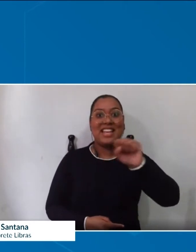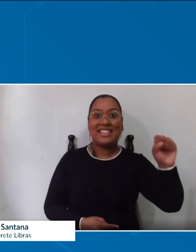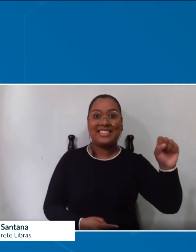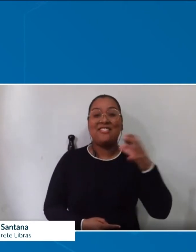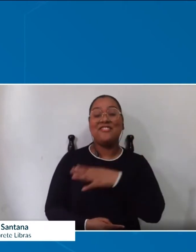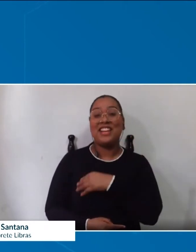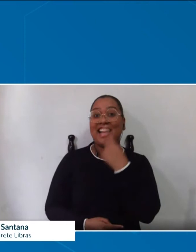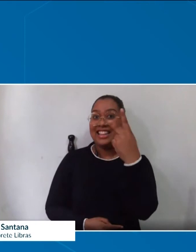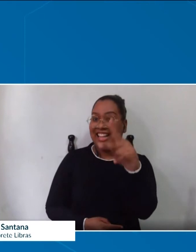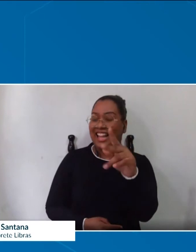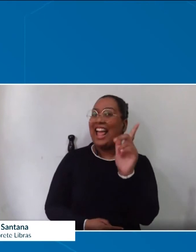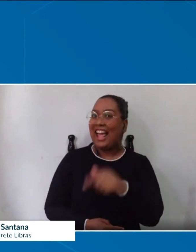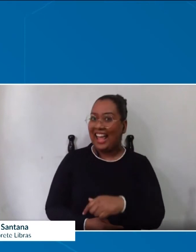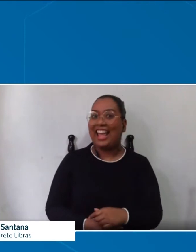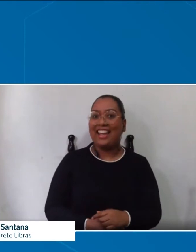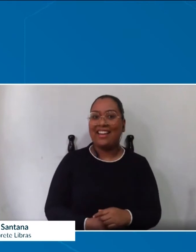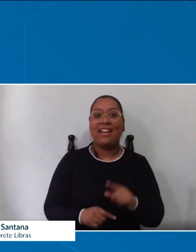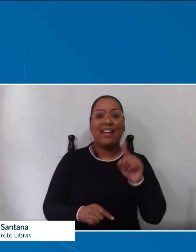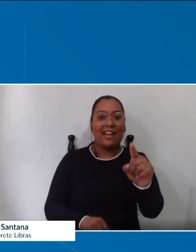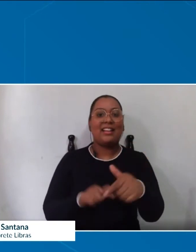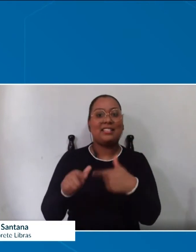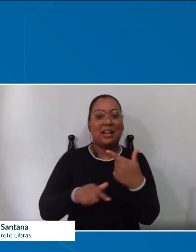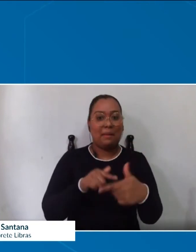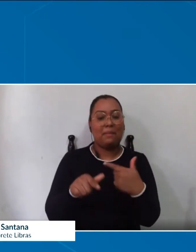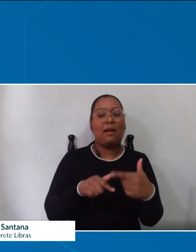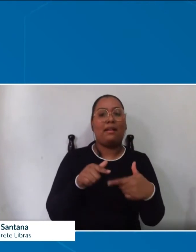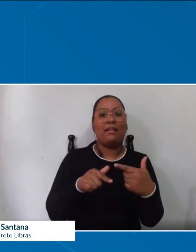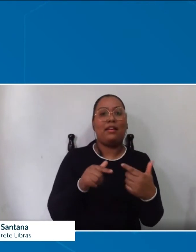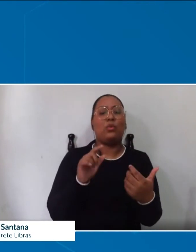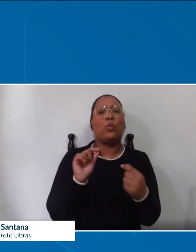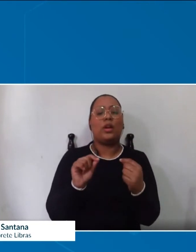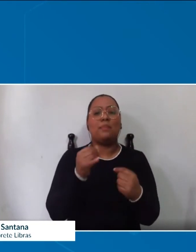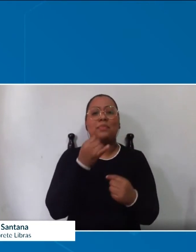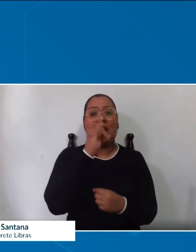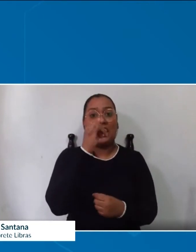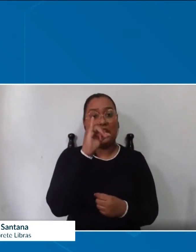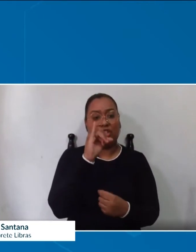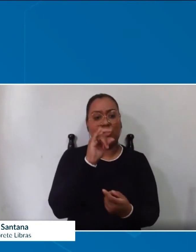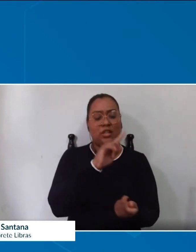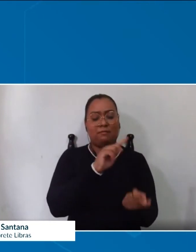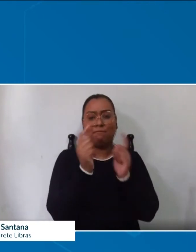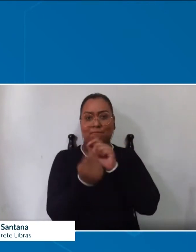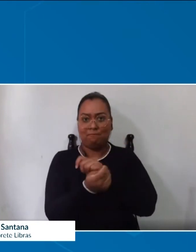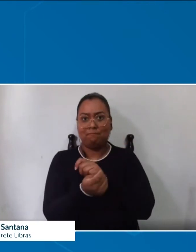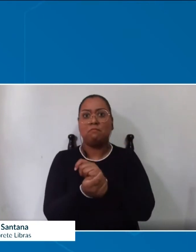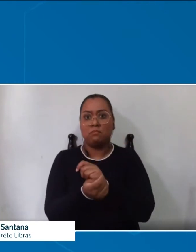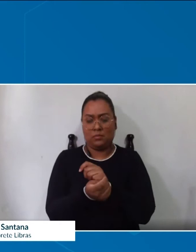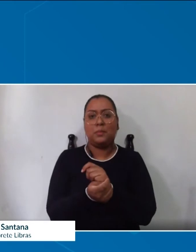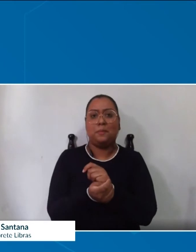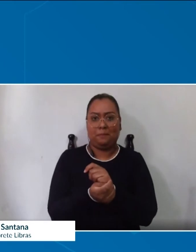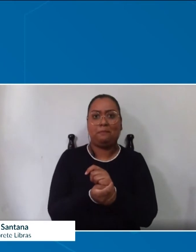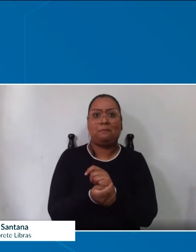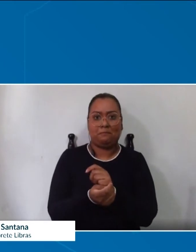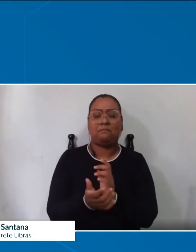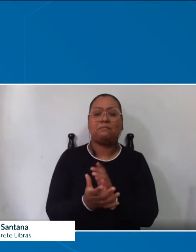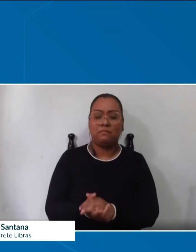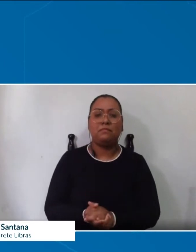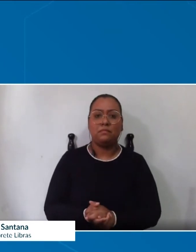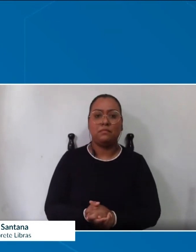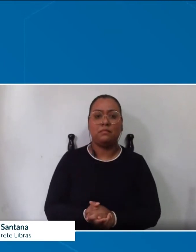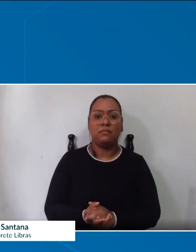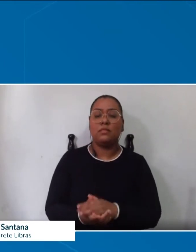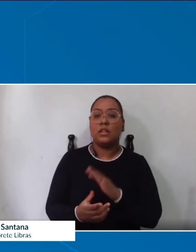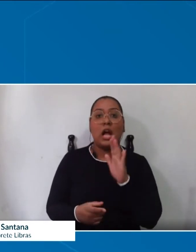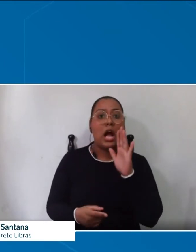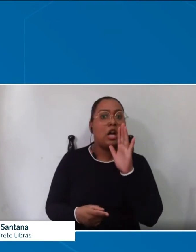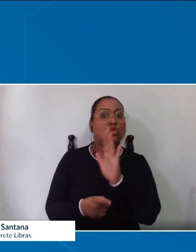Sérgio, ele trabalha muito com isso, com a conversão energética, né? Logicamente que a conversão energética com a geração de energia pode